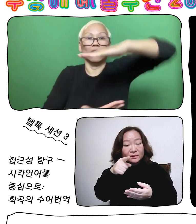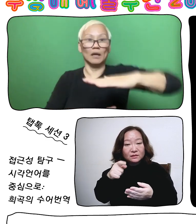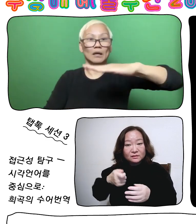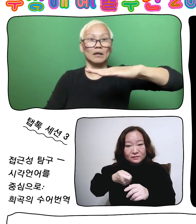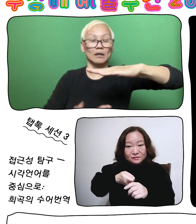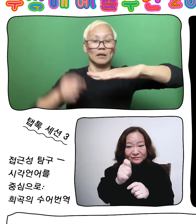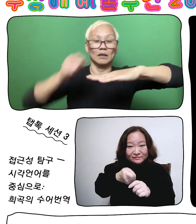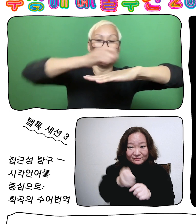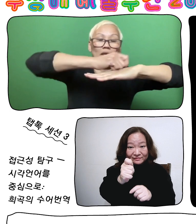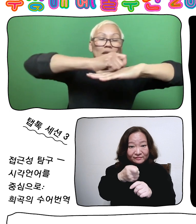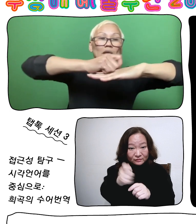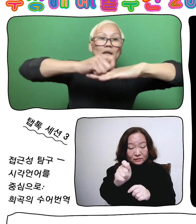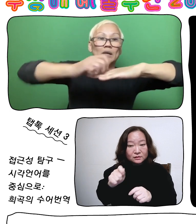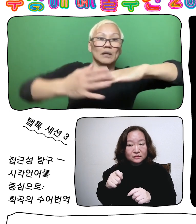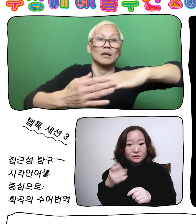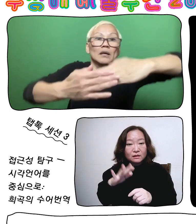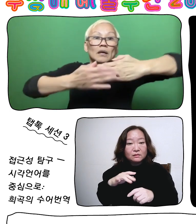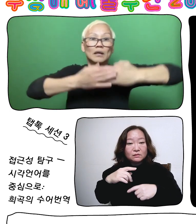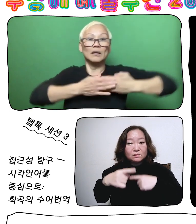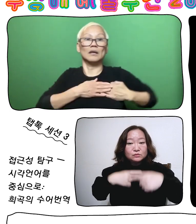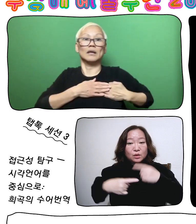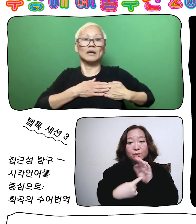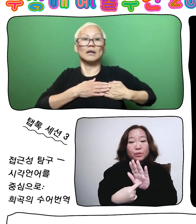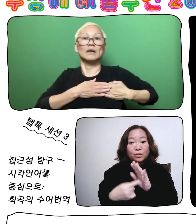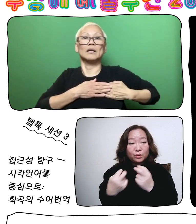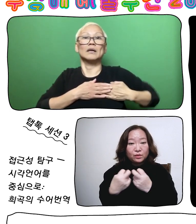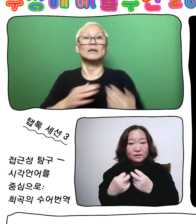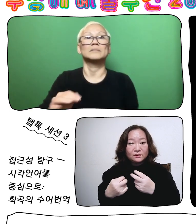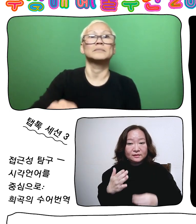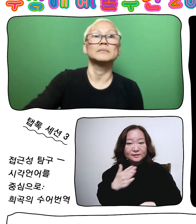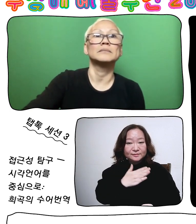심장의 테이블에 새긴다.